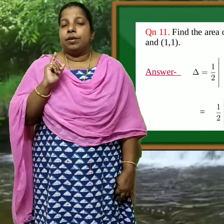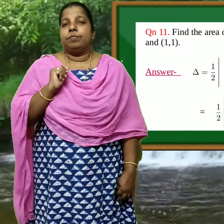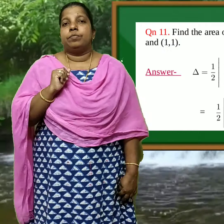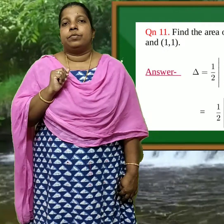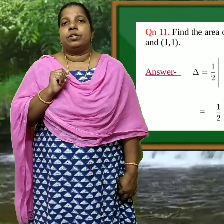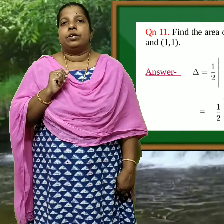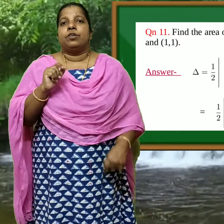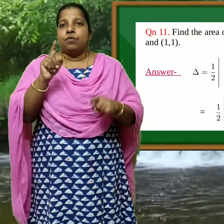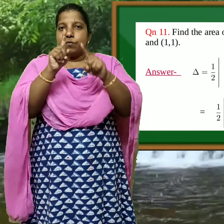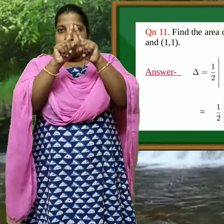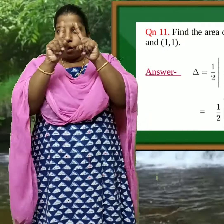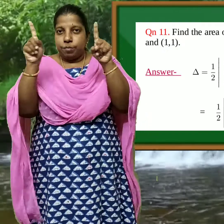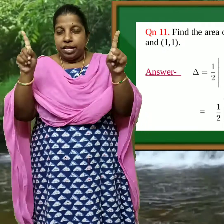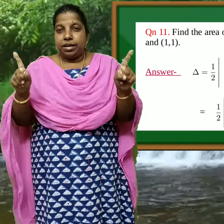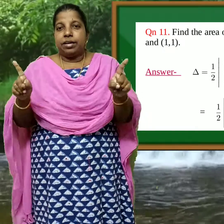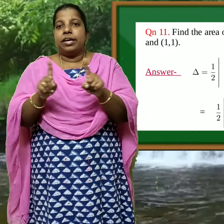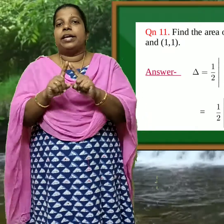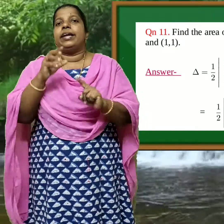ആദ്യം ഫോർമുല എടുത്ത് എഴുതണം.